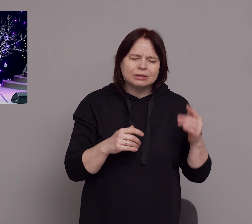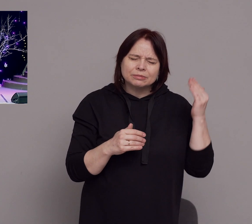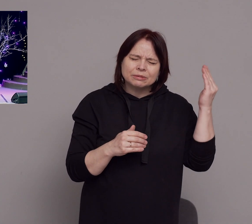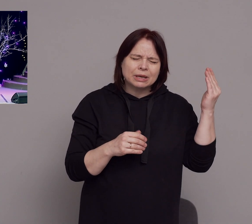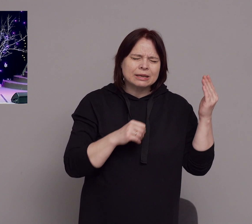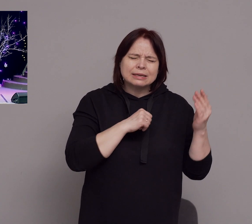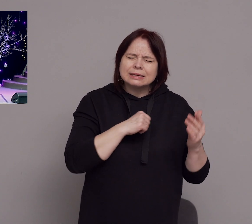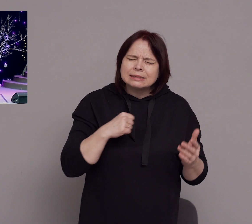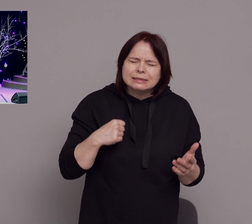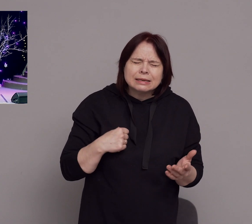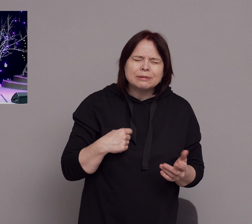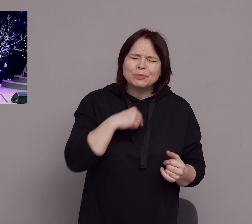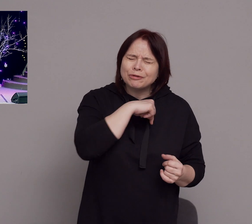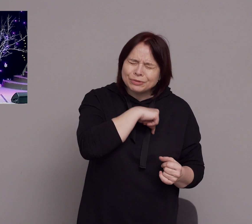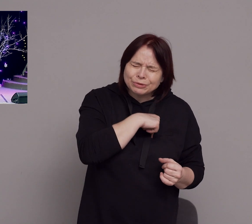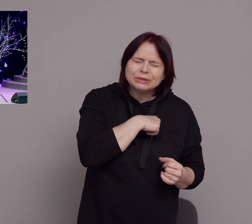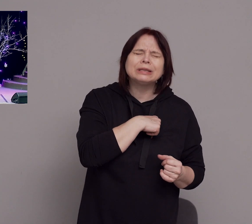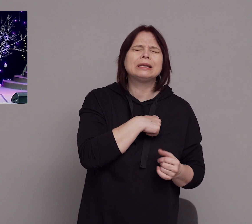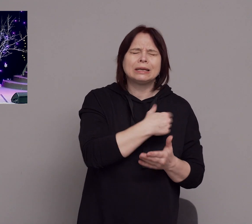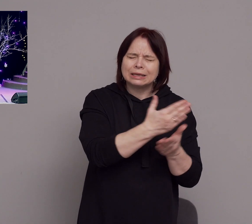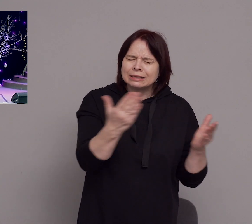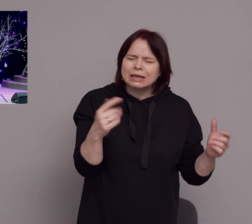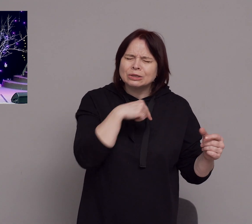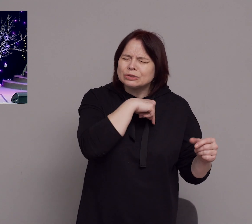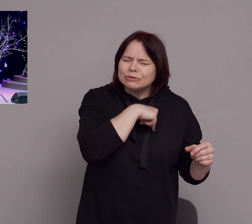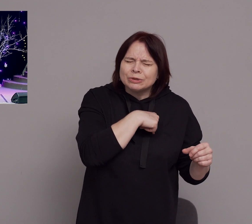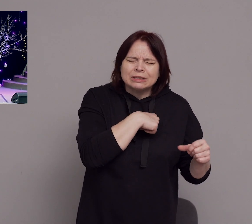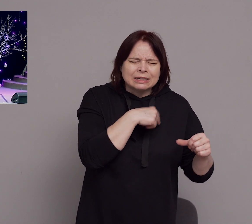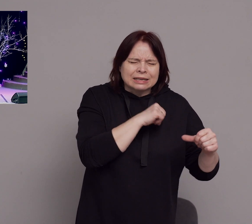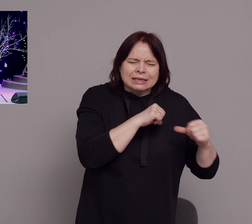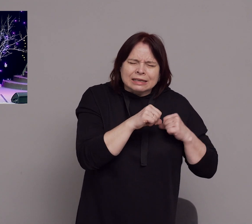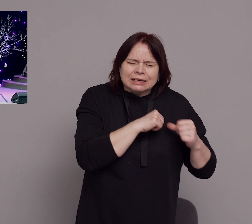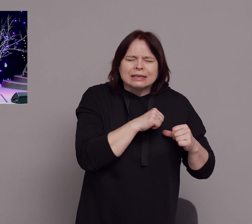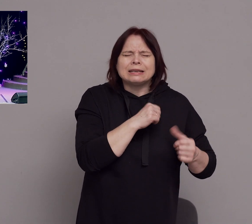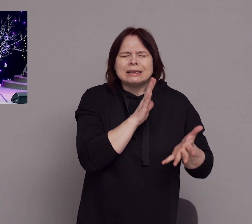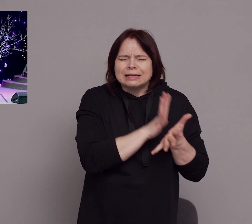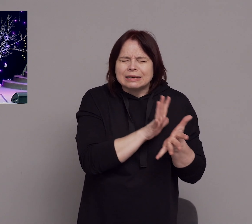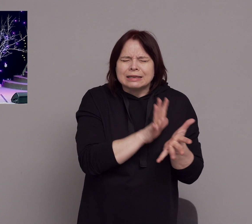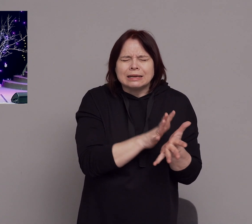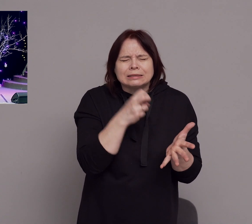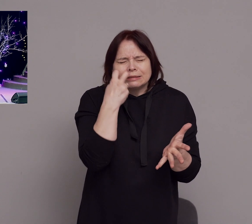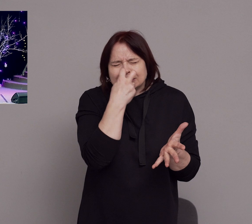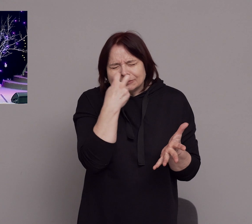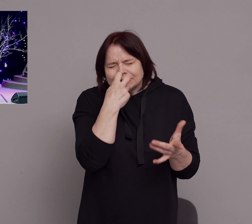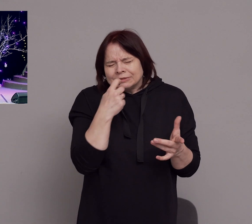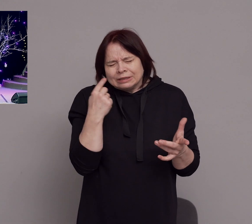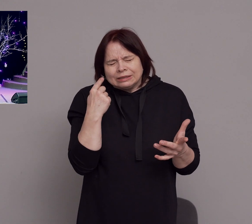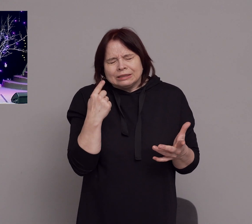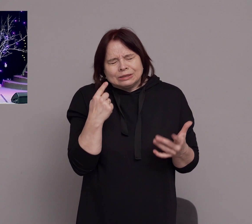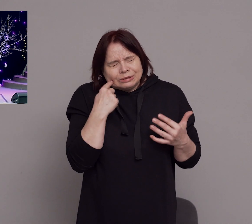самые грязные части нашей души, самые грязные части нашего сердца, то, что не видит абсолютно никто, Бог.